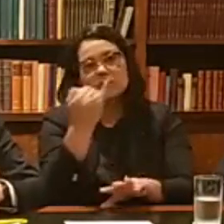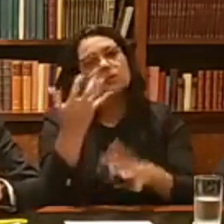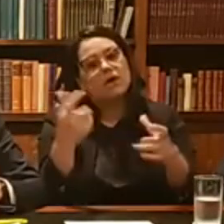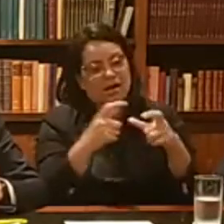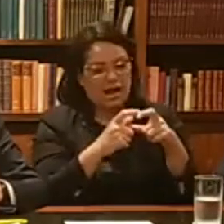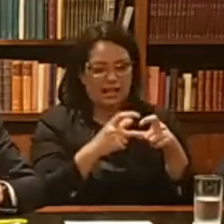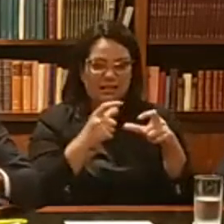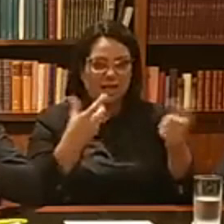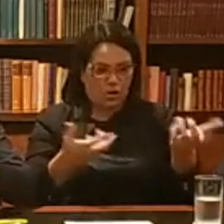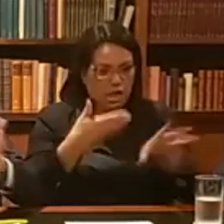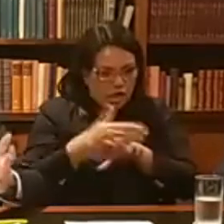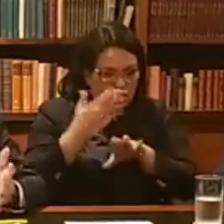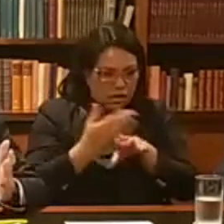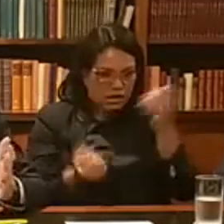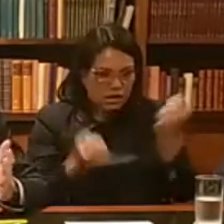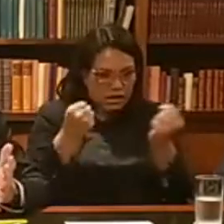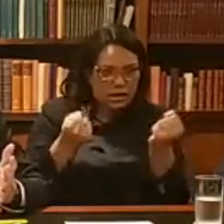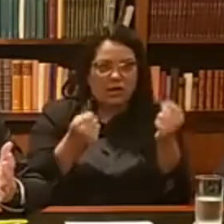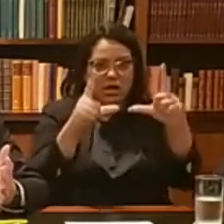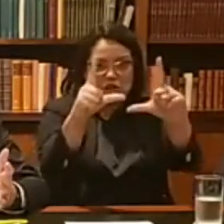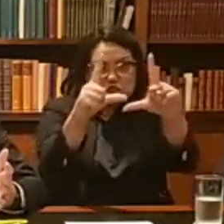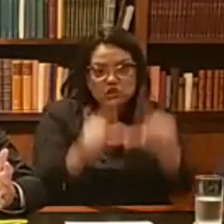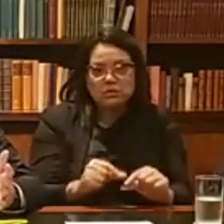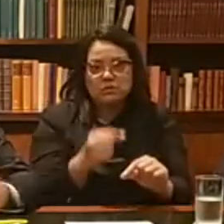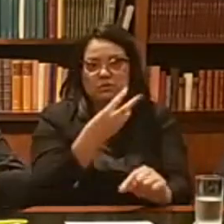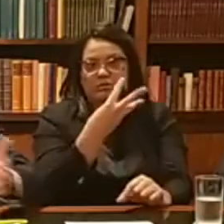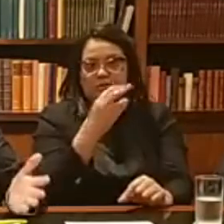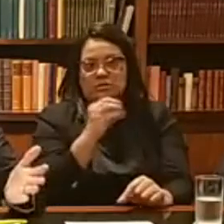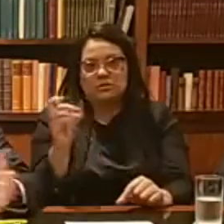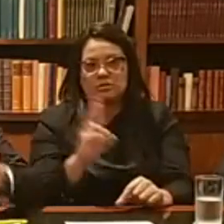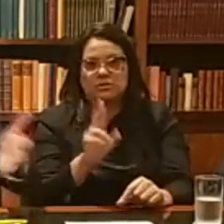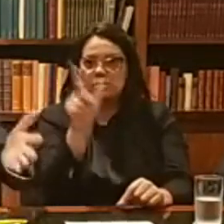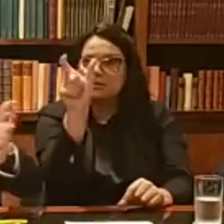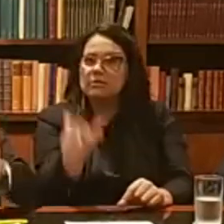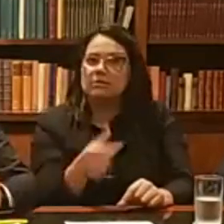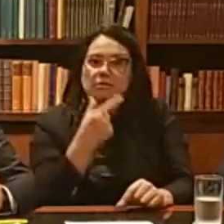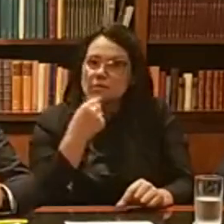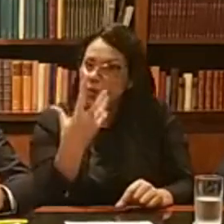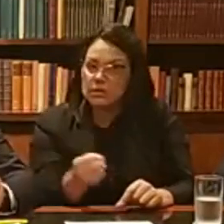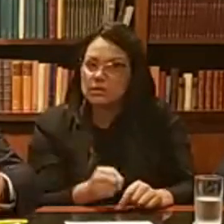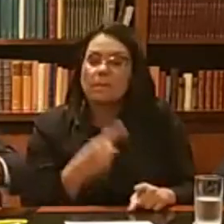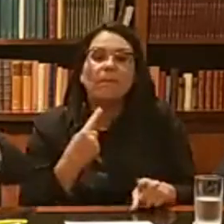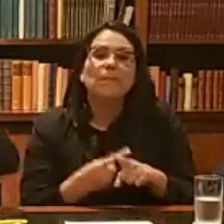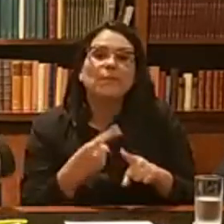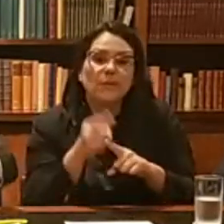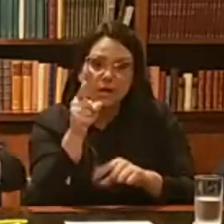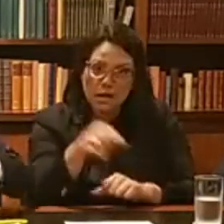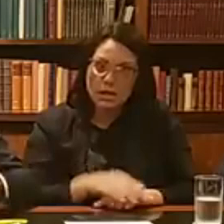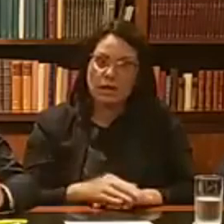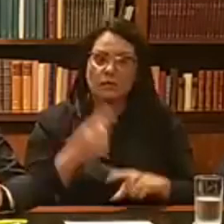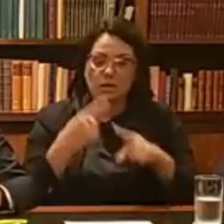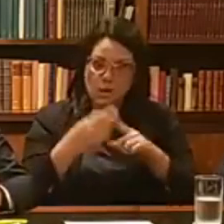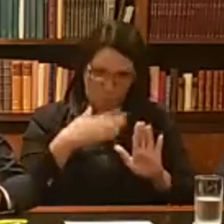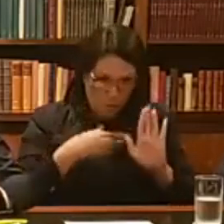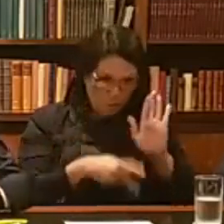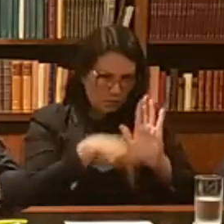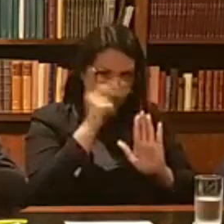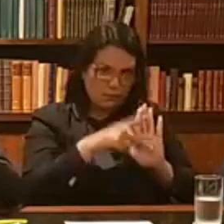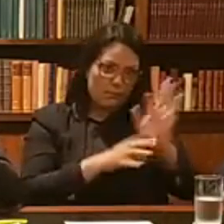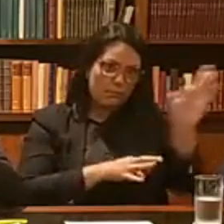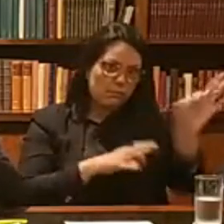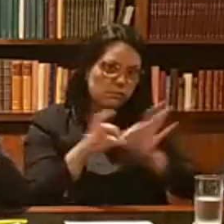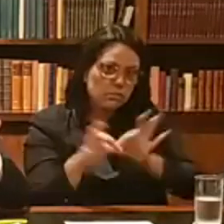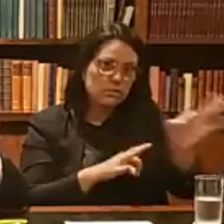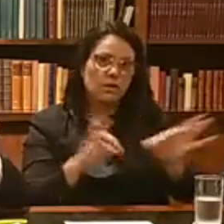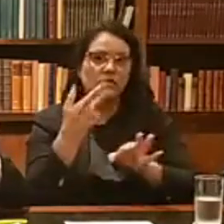carteira de habilitação em mais ou menos R$300, e ele foi contra. Por que ele foi contra? Porque eu, no meu projeto, né, diz que